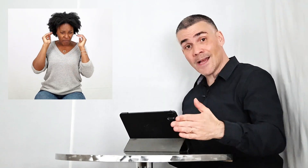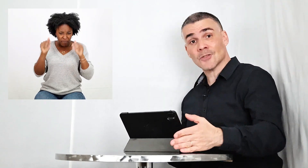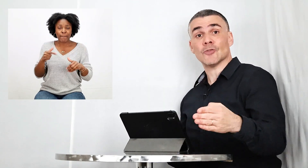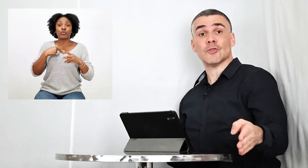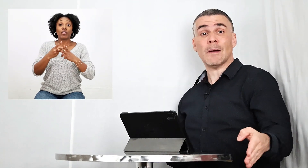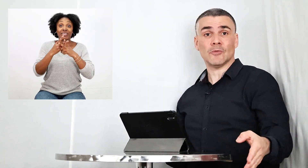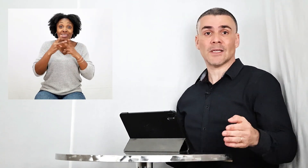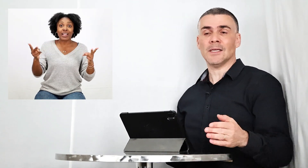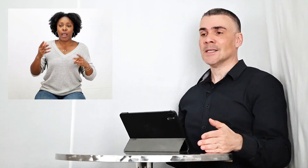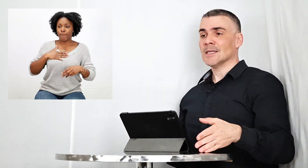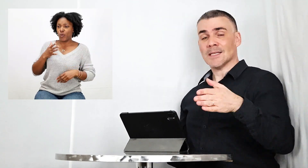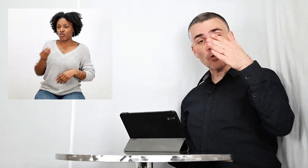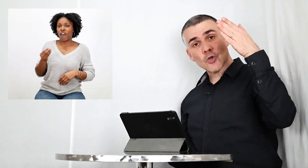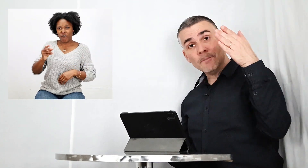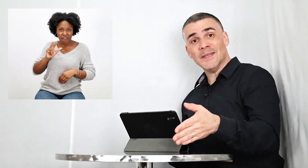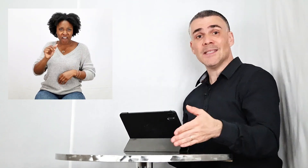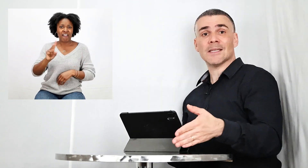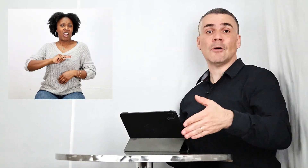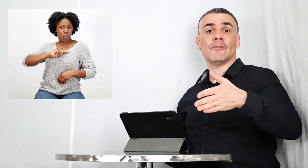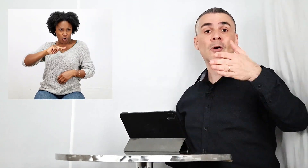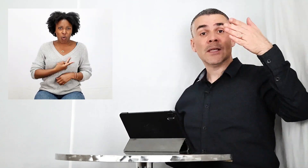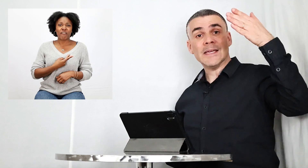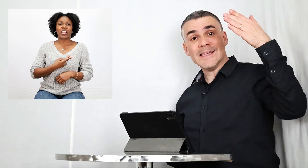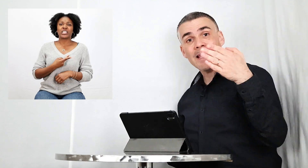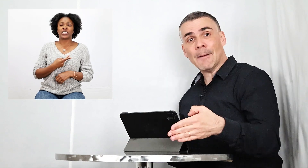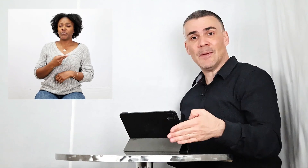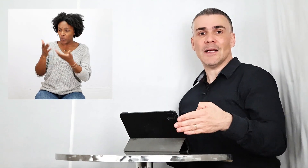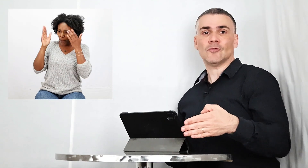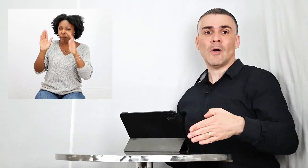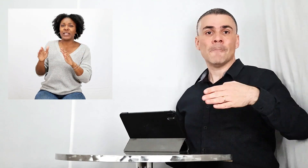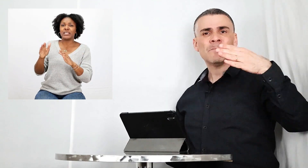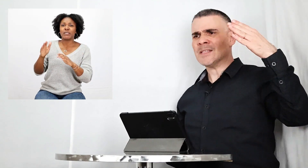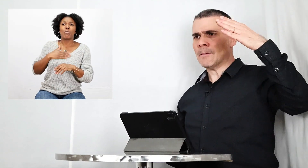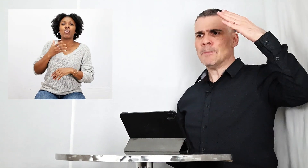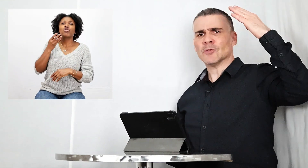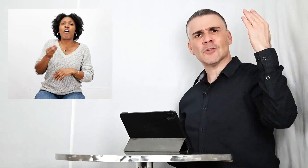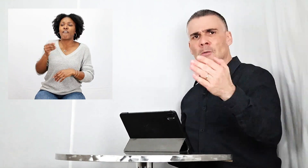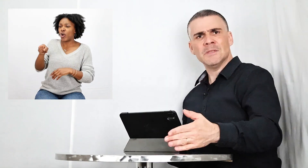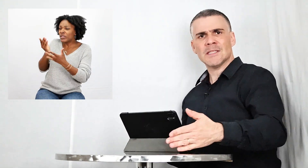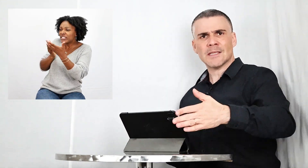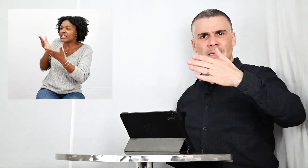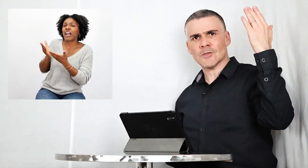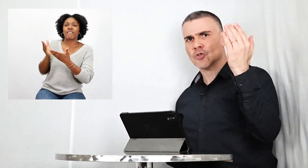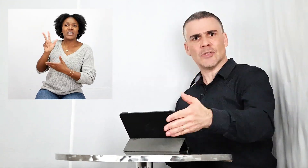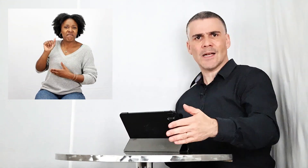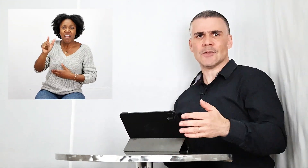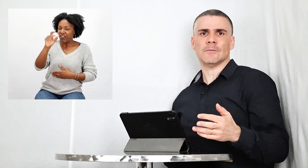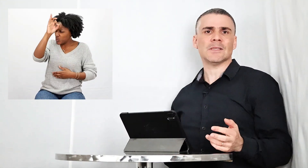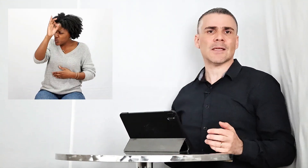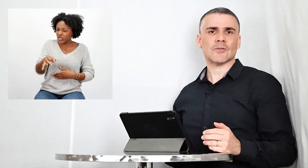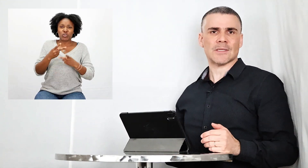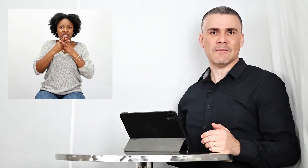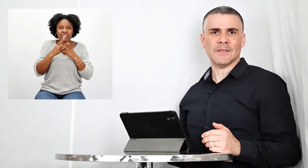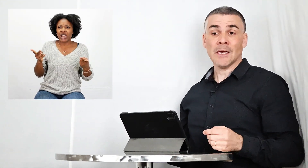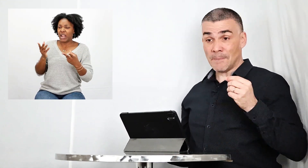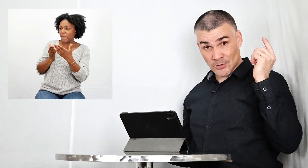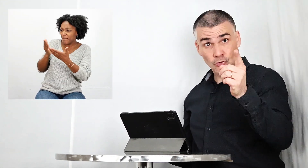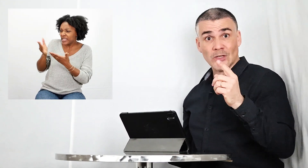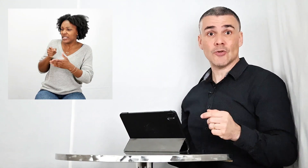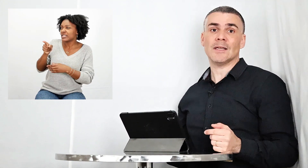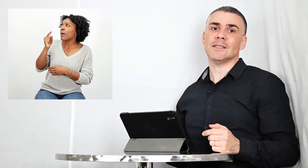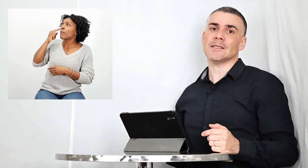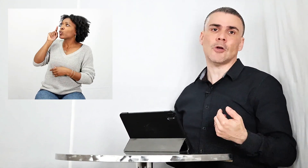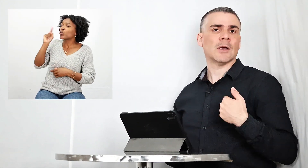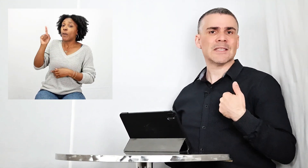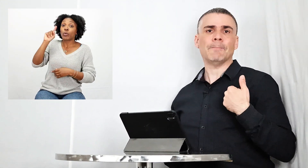je déclare ce que tu m'as montré. Seigneur, je bénis cet enfant et il est appelé à toi. Il sera même peut-être dans le ministère. Seigneur, je déclare ce ministère sur sa vie parce